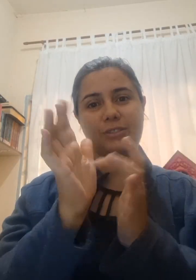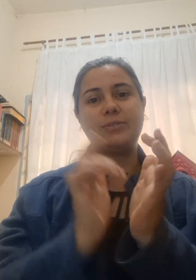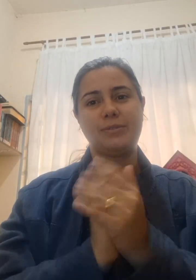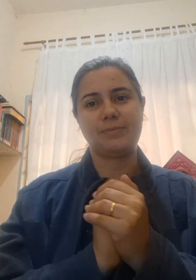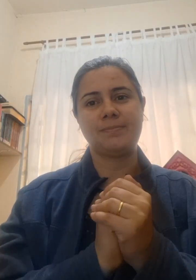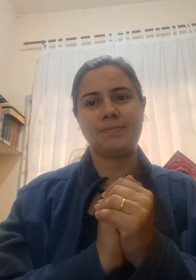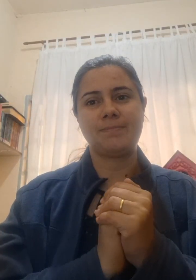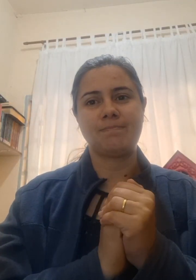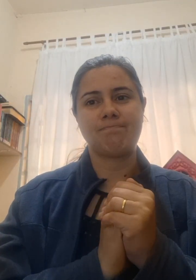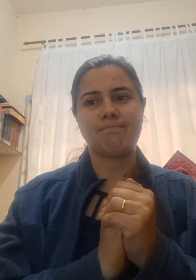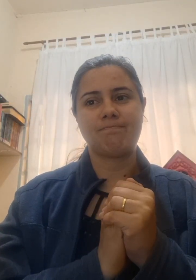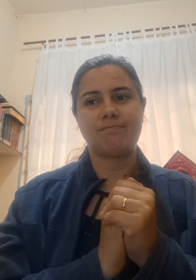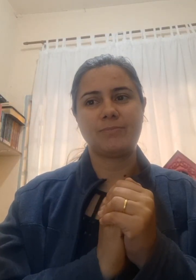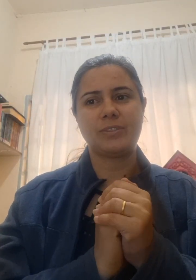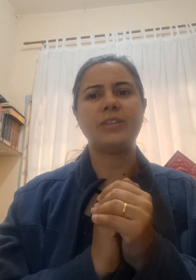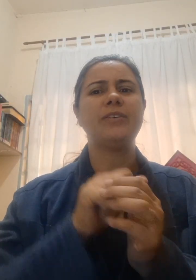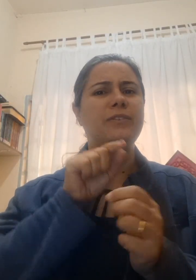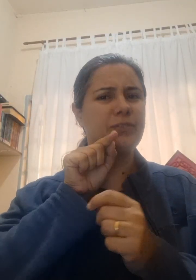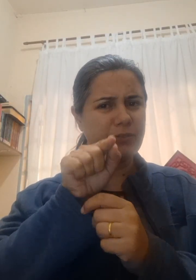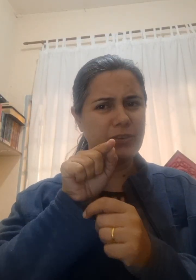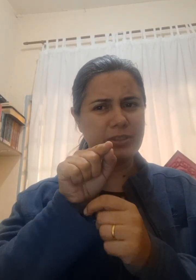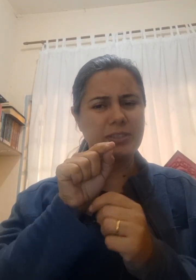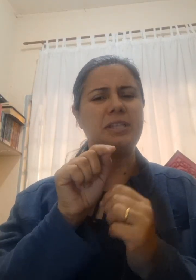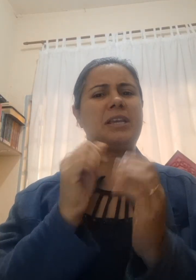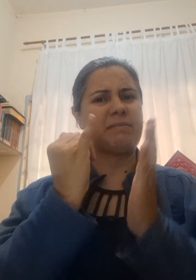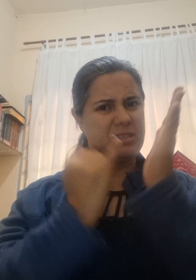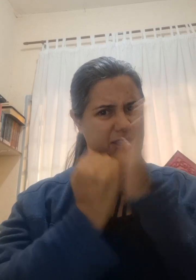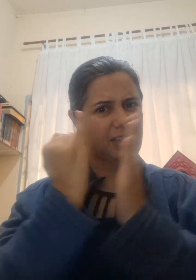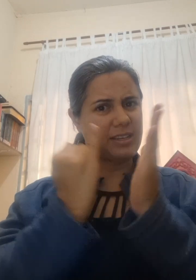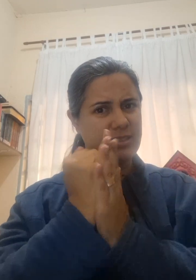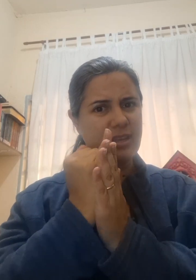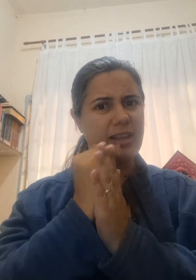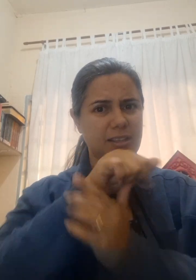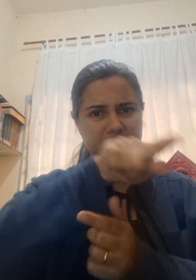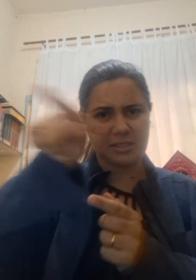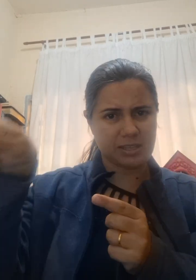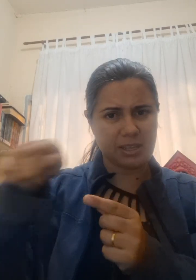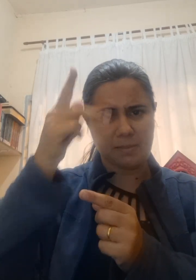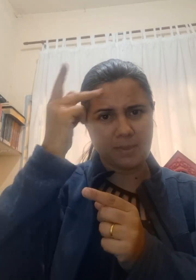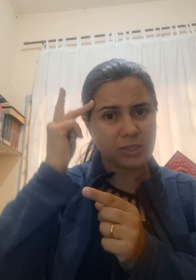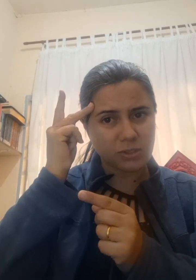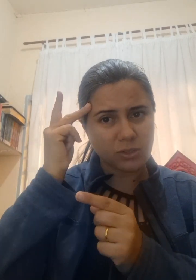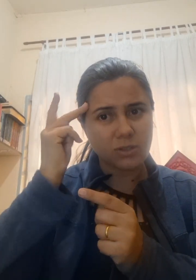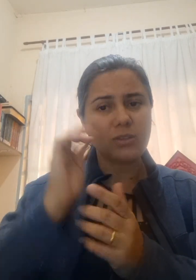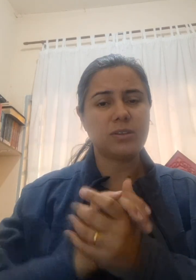anunciar Jesus. Você intercede por essas pessoas?